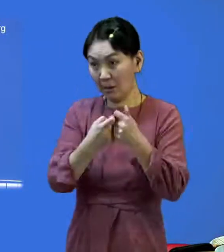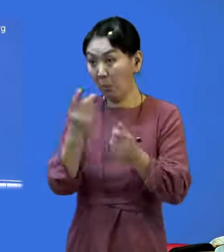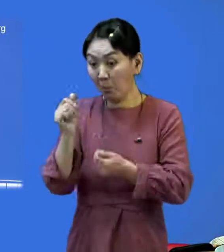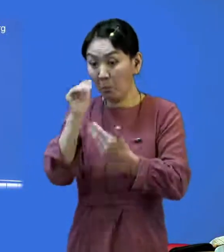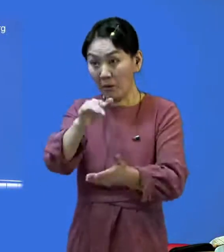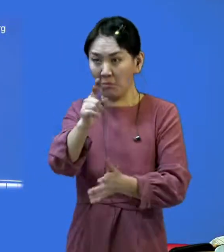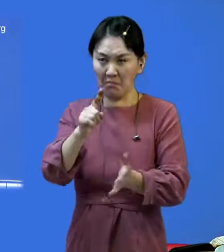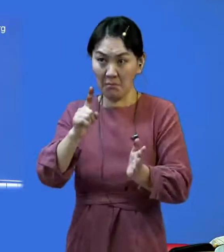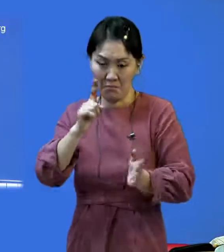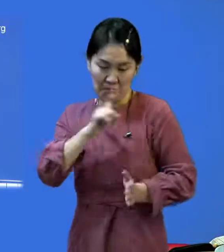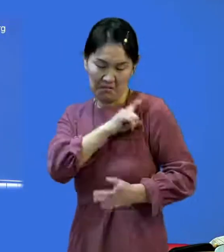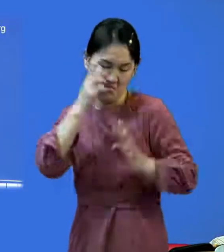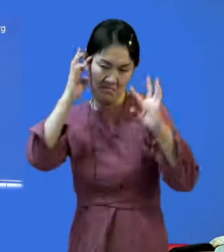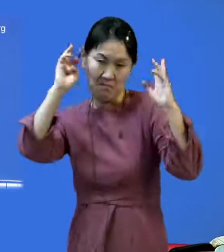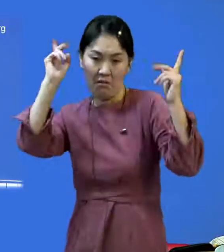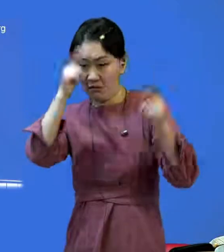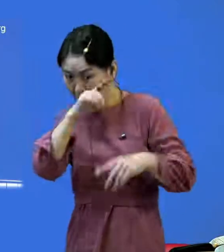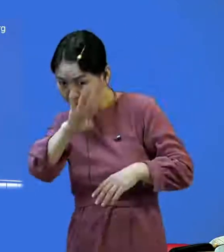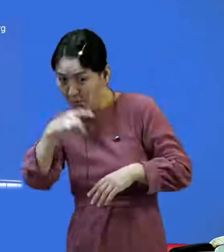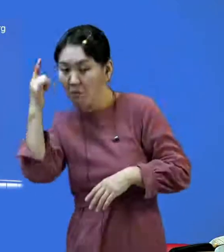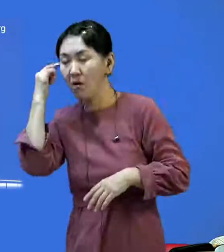бурхан өгөхгүй.